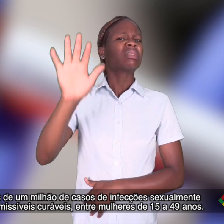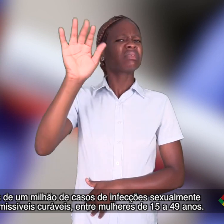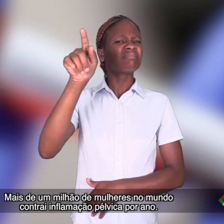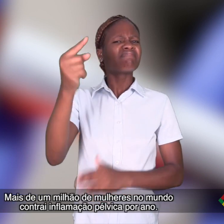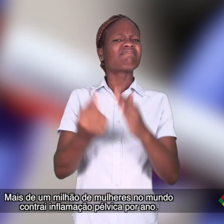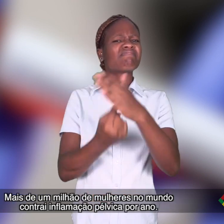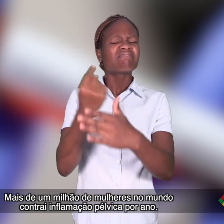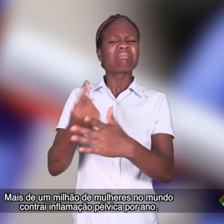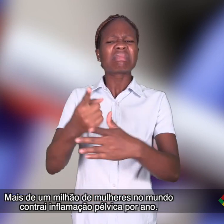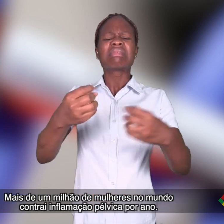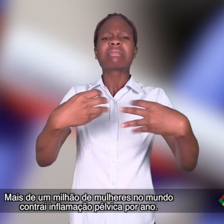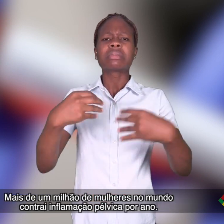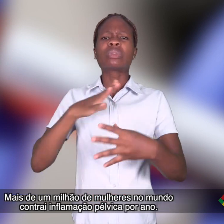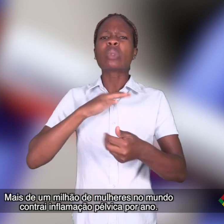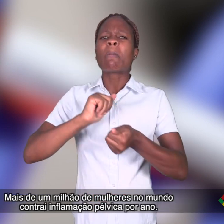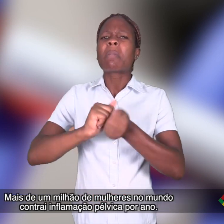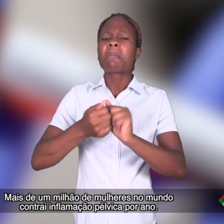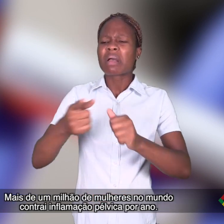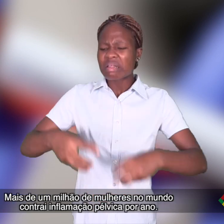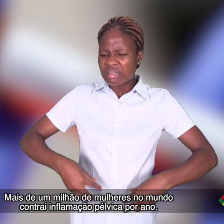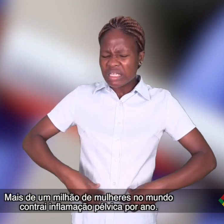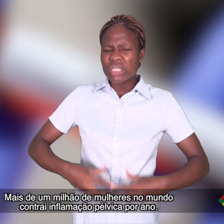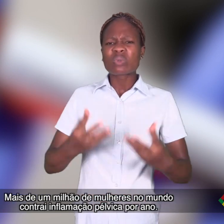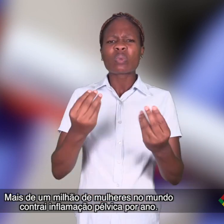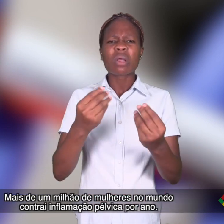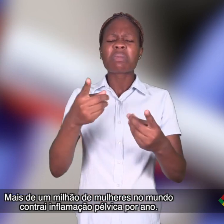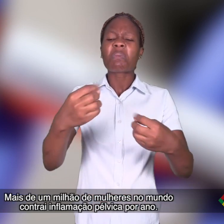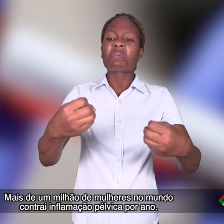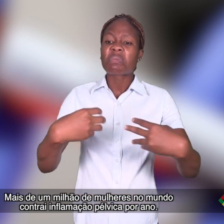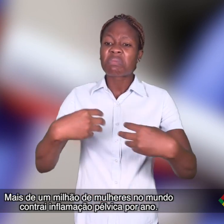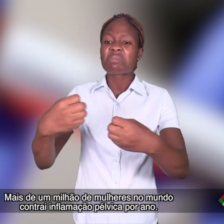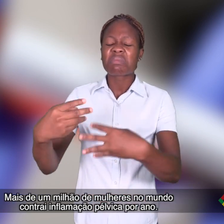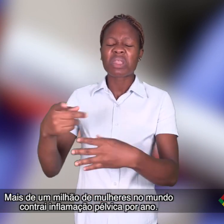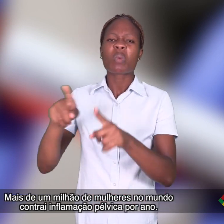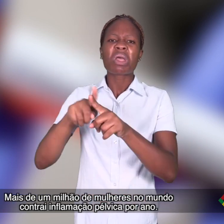Mais de um milhão de mulheres no mundo contraem inflamação pélvica por ano.